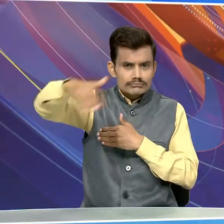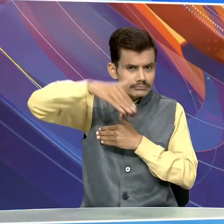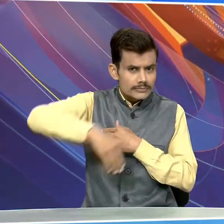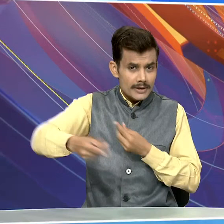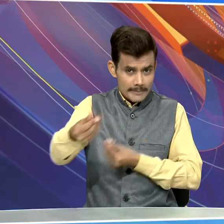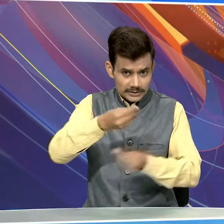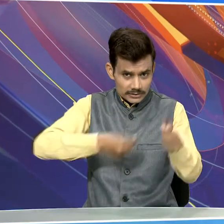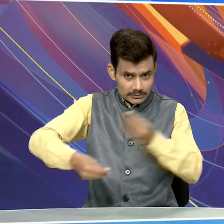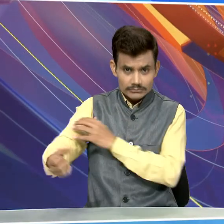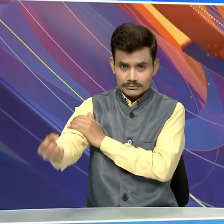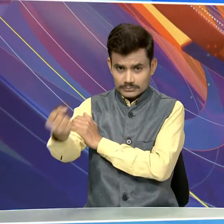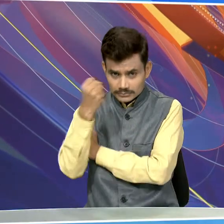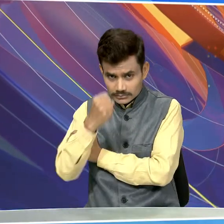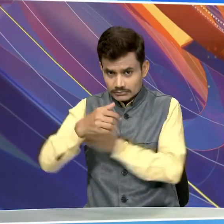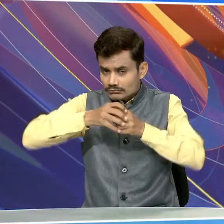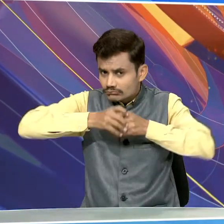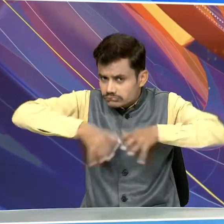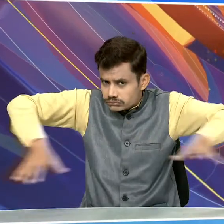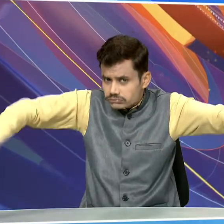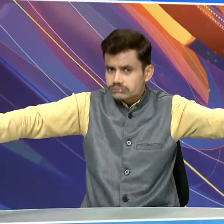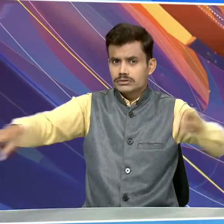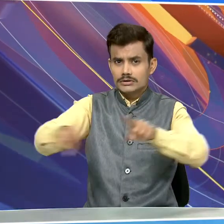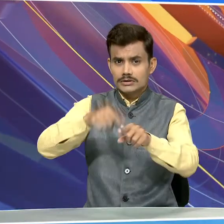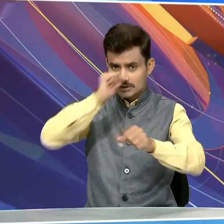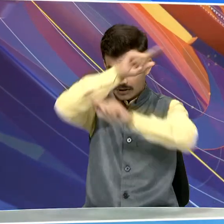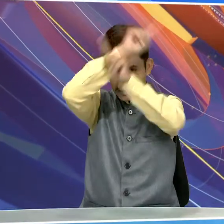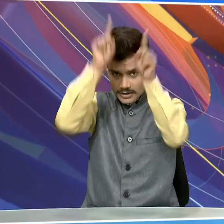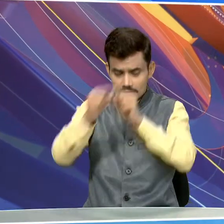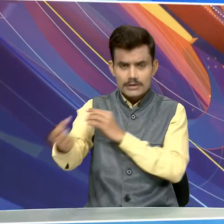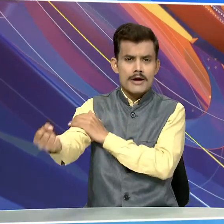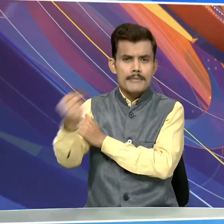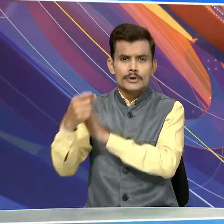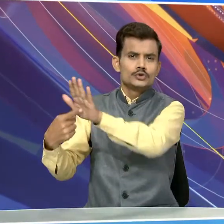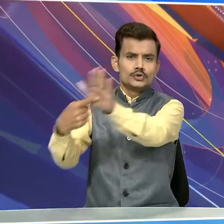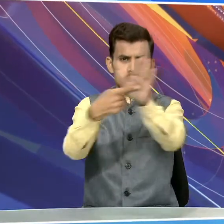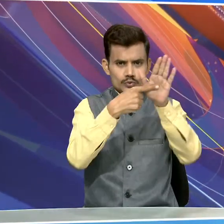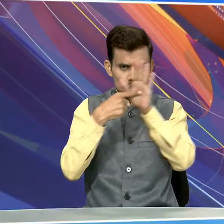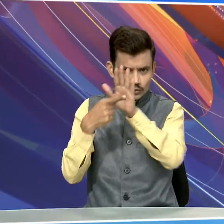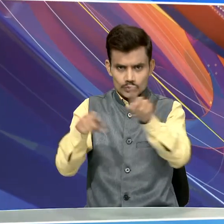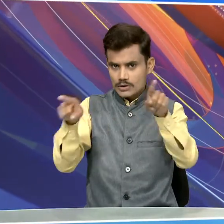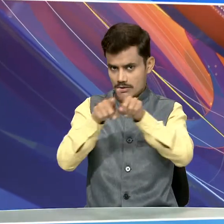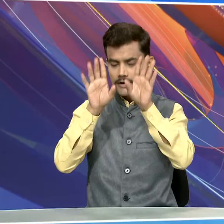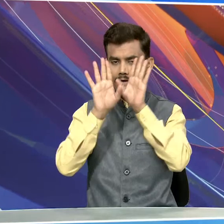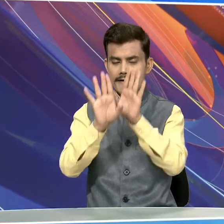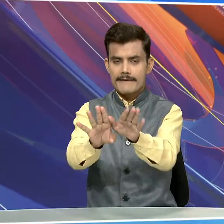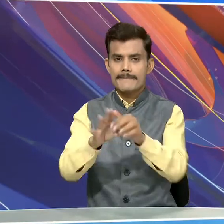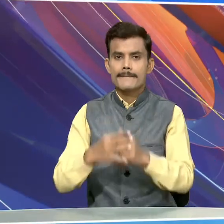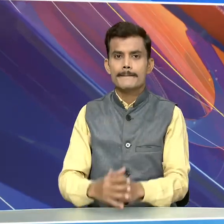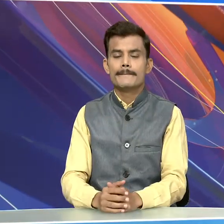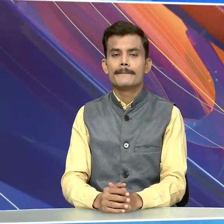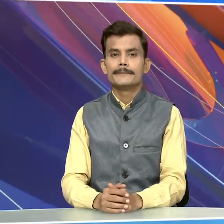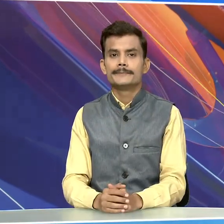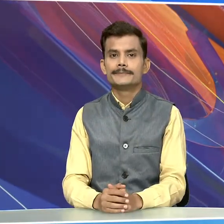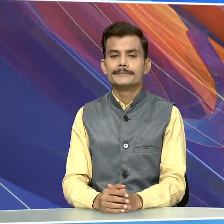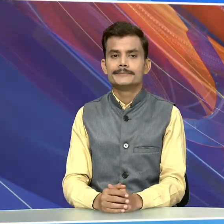और आर्थिक संबंधों को विस्तार देने के लिए भारत की प्रतिबद्धता को दर्शाना है।